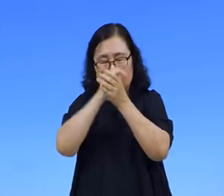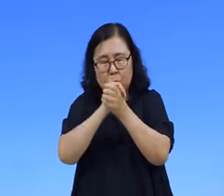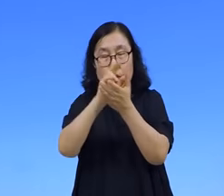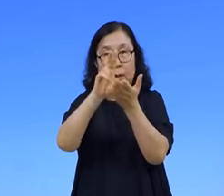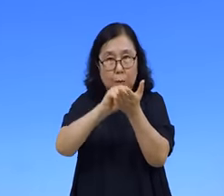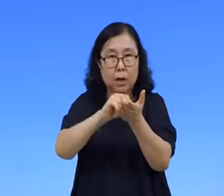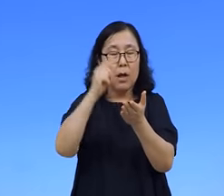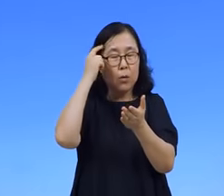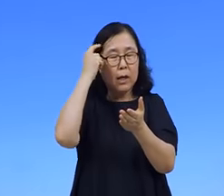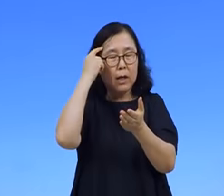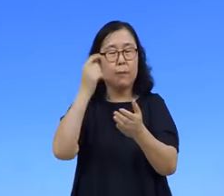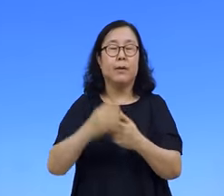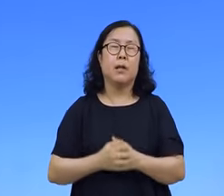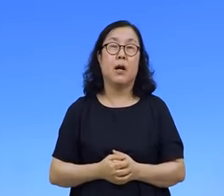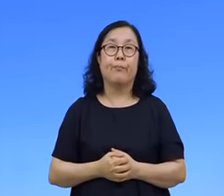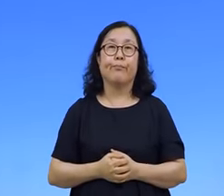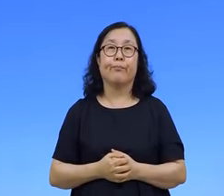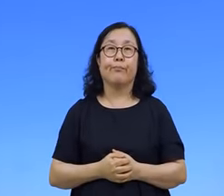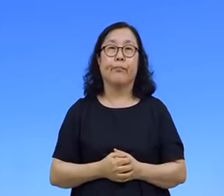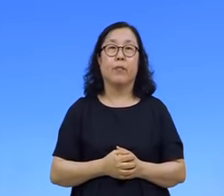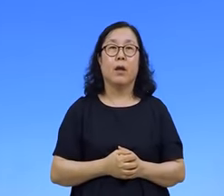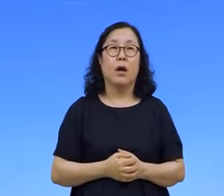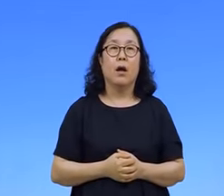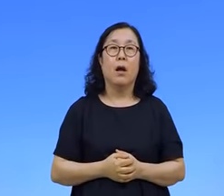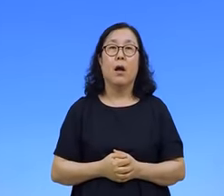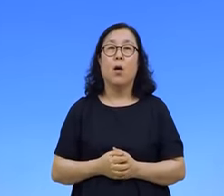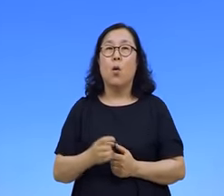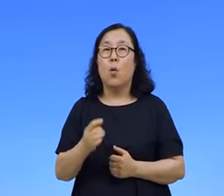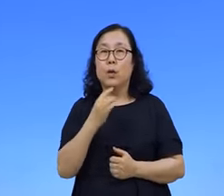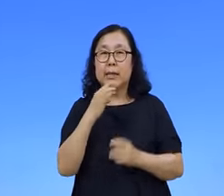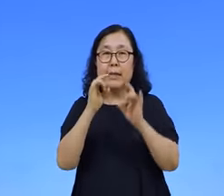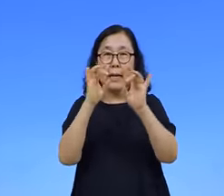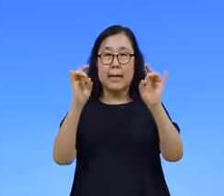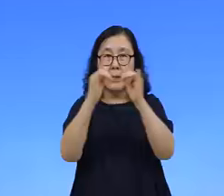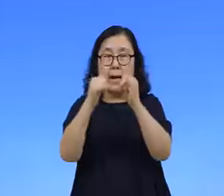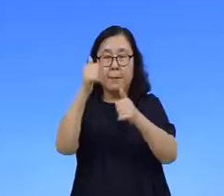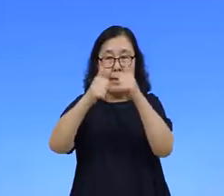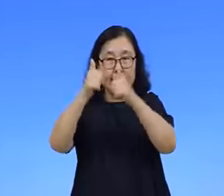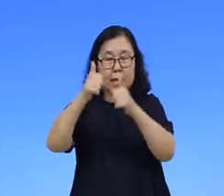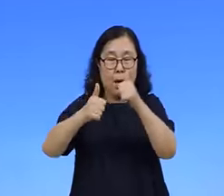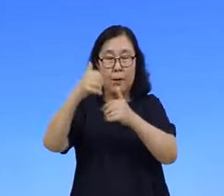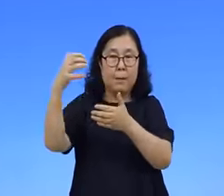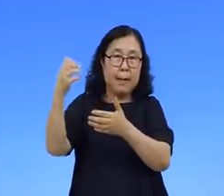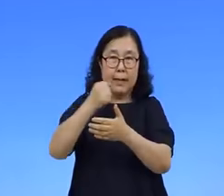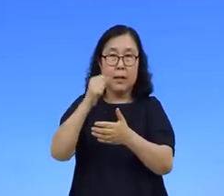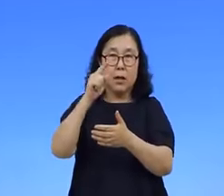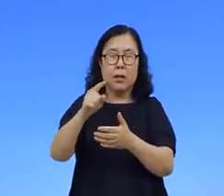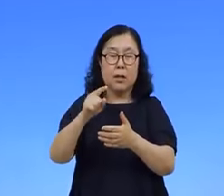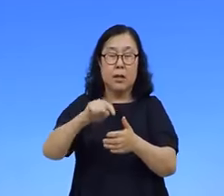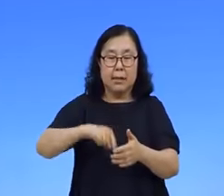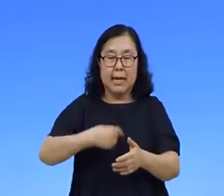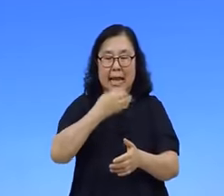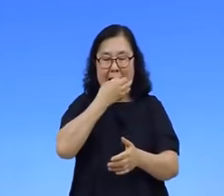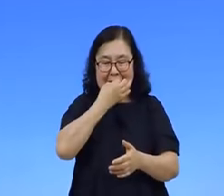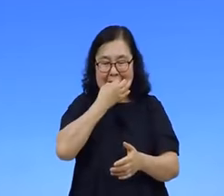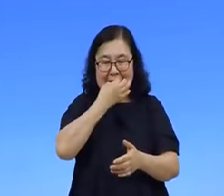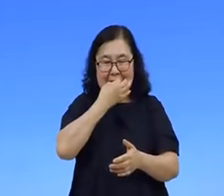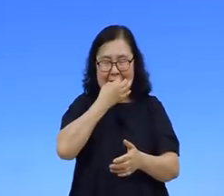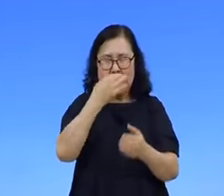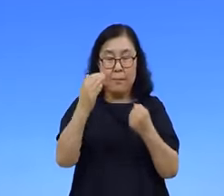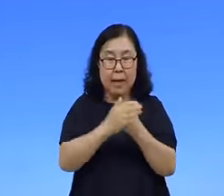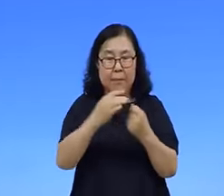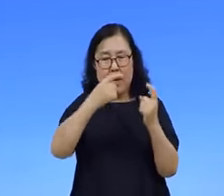기도라고 생각합니다. 왜냐하니까 야고보서 1장 14절입니다. 오직 각 사람이 시험을 받는 것은 자기 욕심에